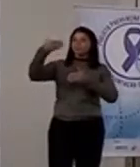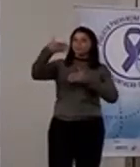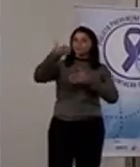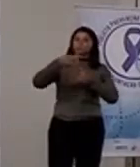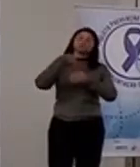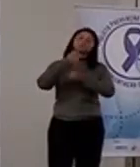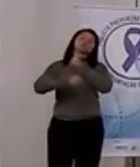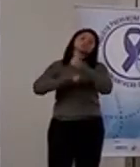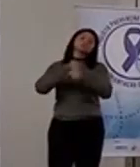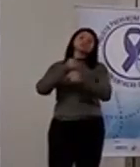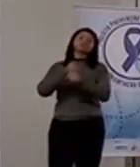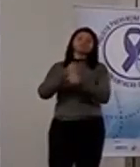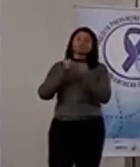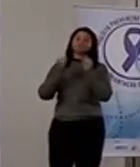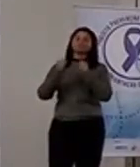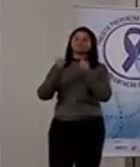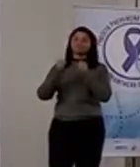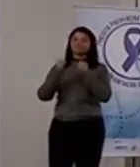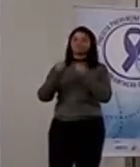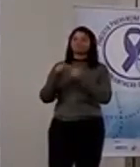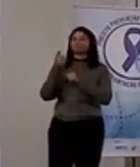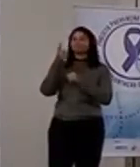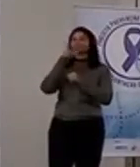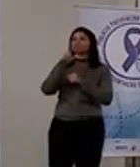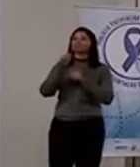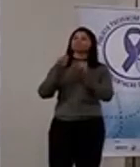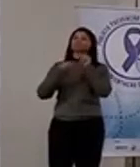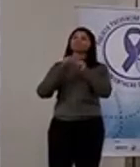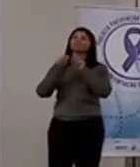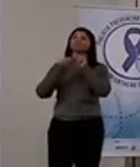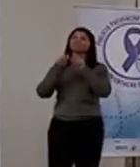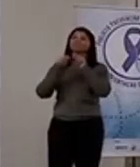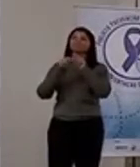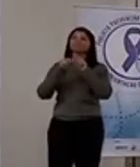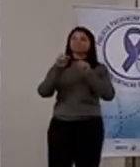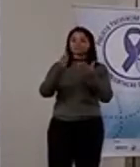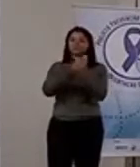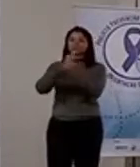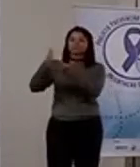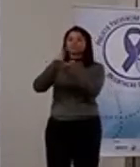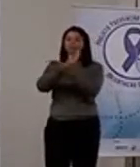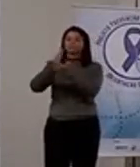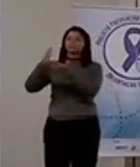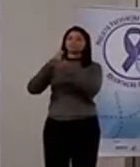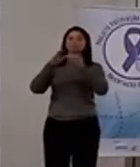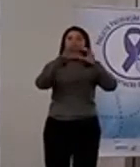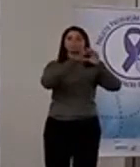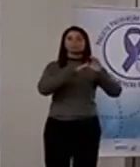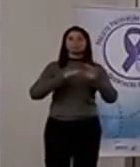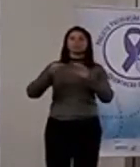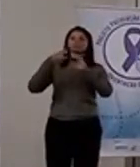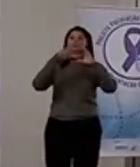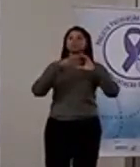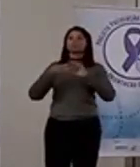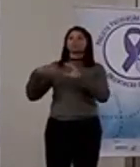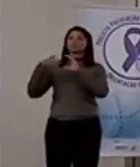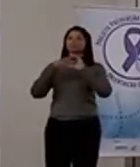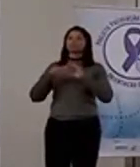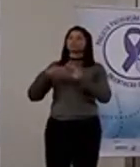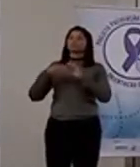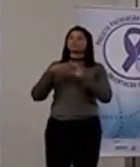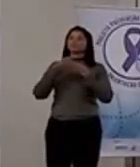levar a você ter um risco maior de ter efeitos de separação cromossômica. E para o homem, quando é que isso